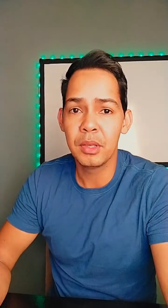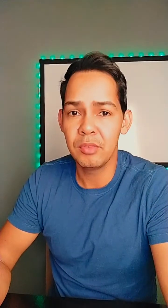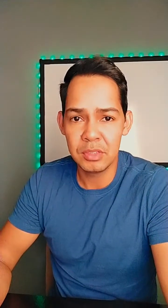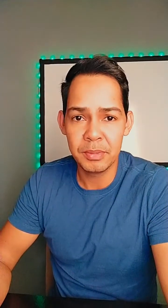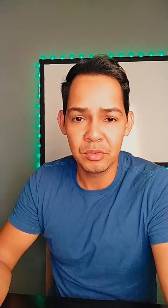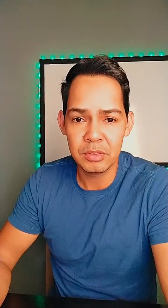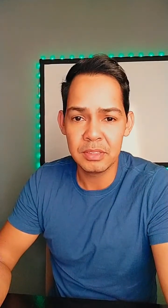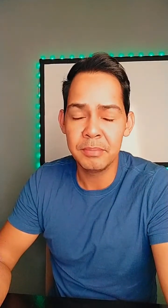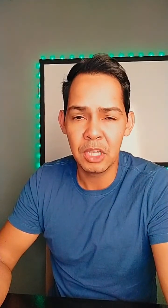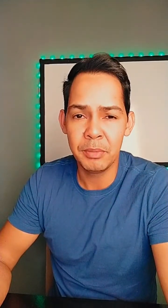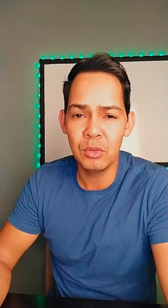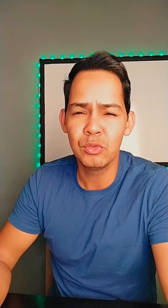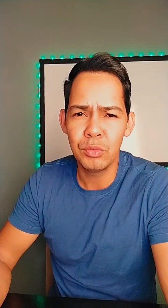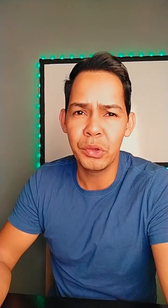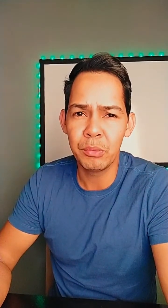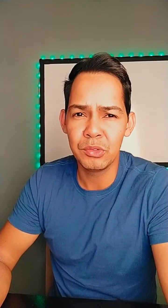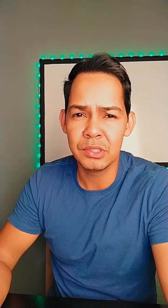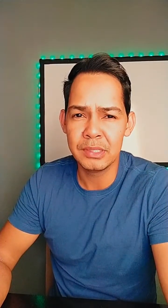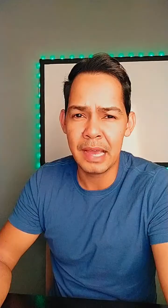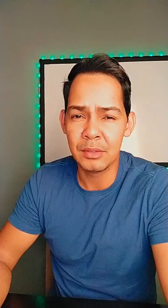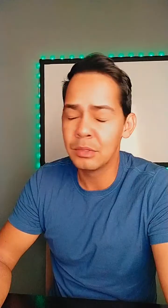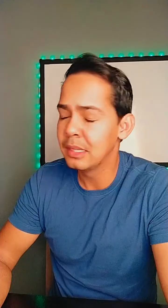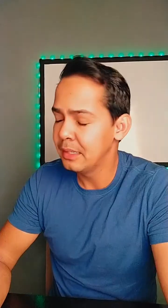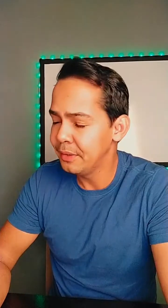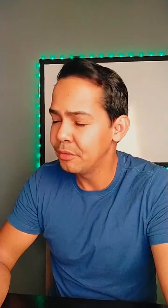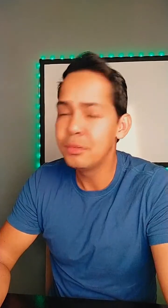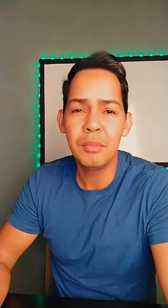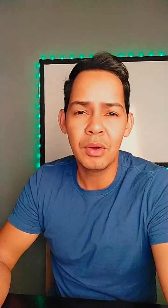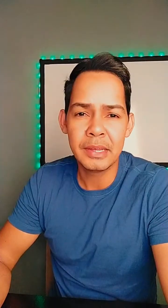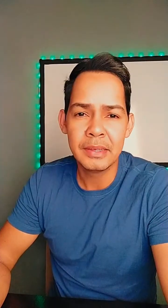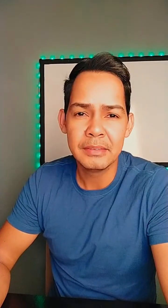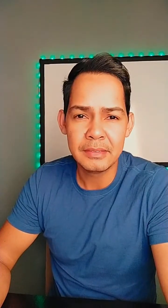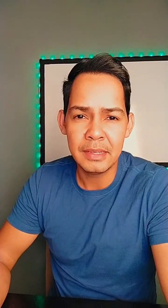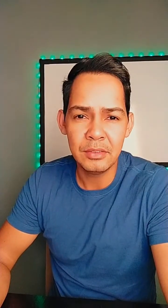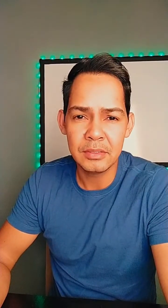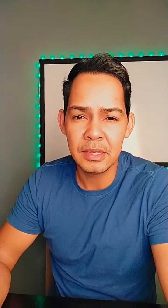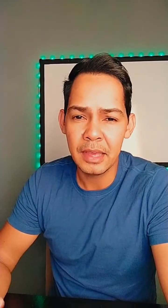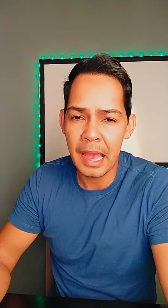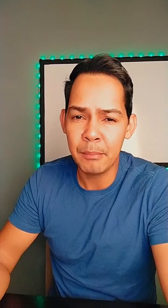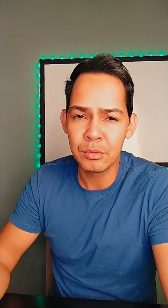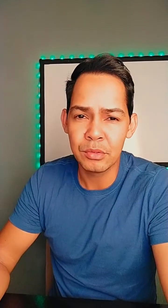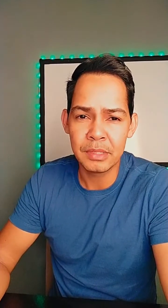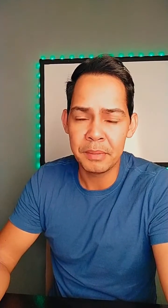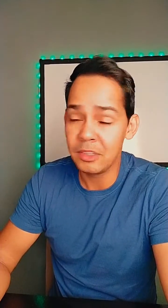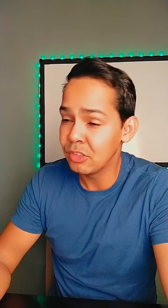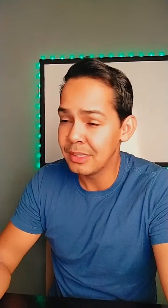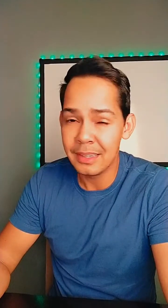você pensou assim, pelo menos um oi eu podia ter dado e eu fui embora sem dizer absolutamente